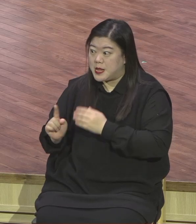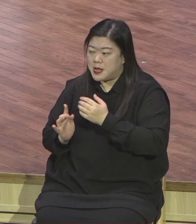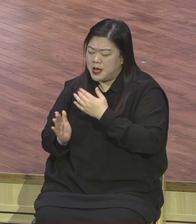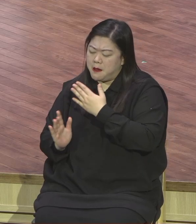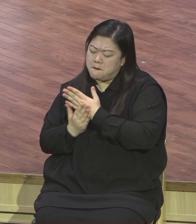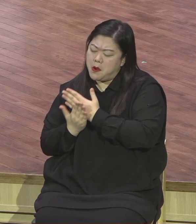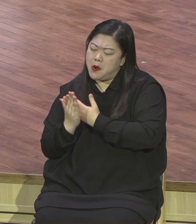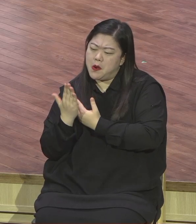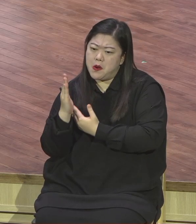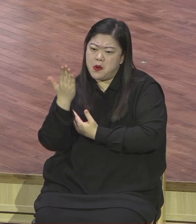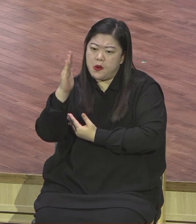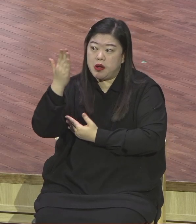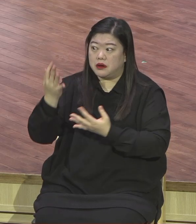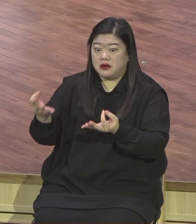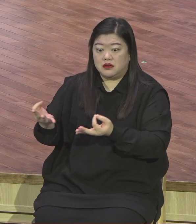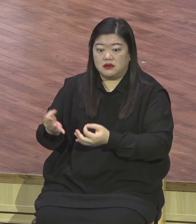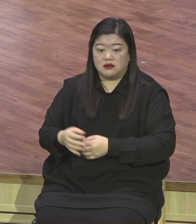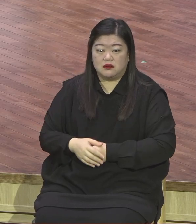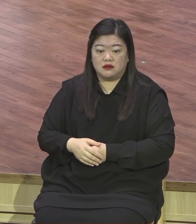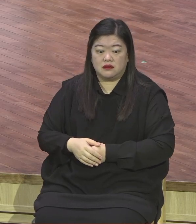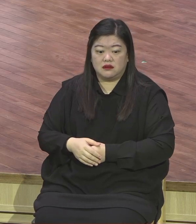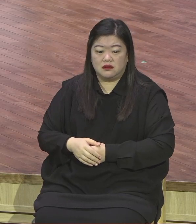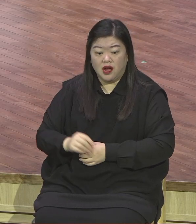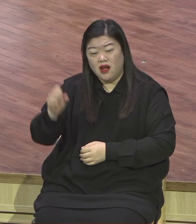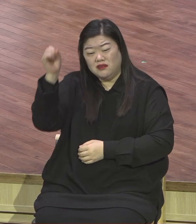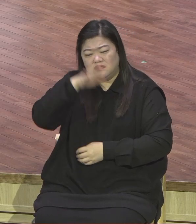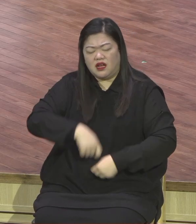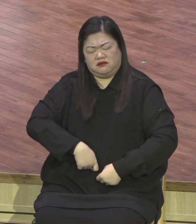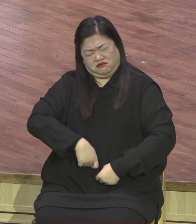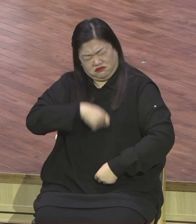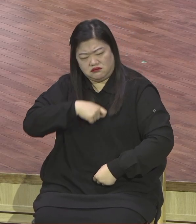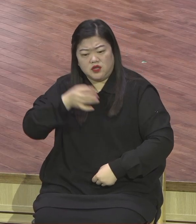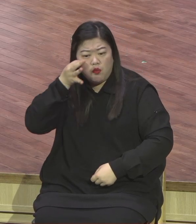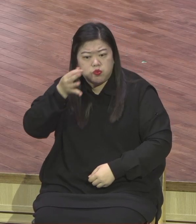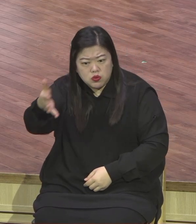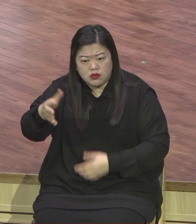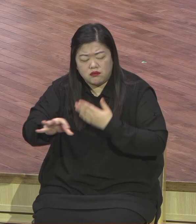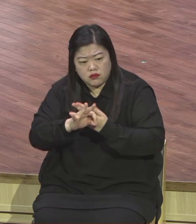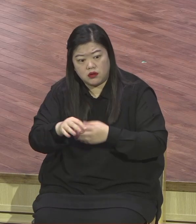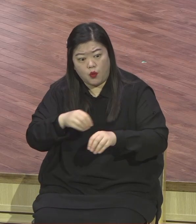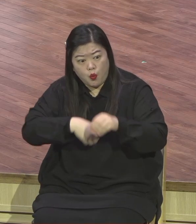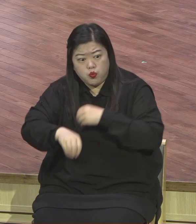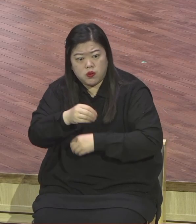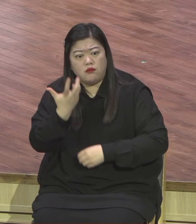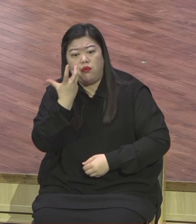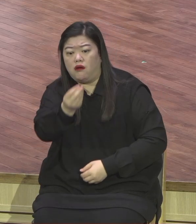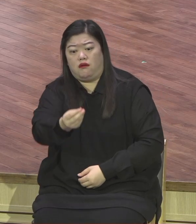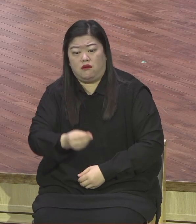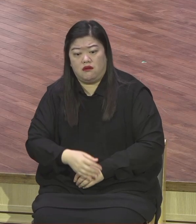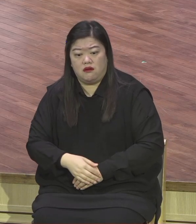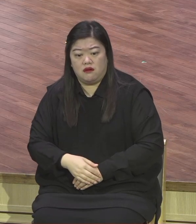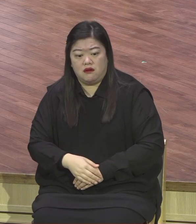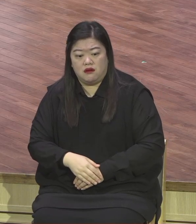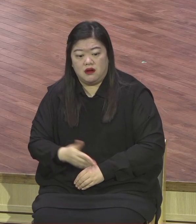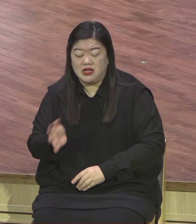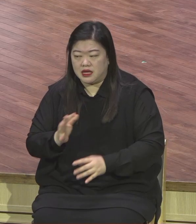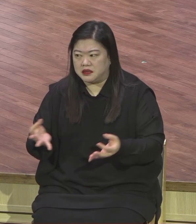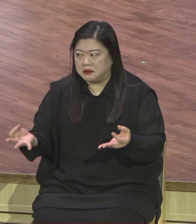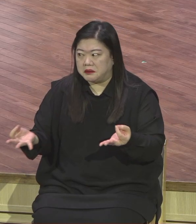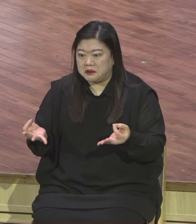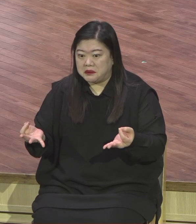차라리 내 모습 그대로 내는 사람이 더 매력적이고 더 사랑스러워. 예수님도 그랬다니까요. 이 외식하는